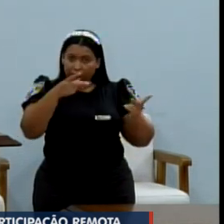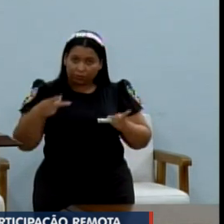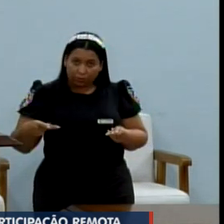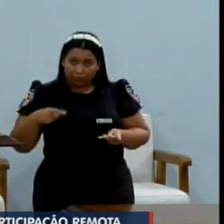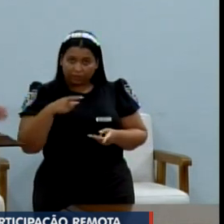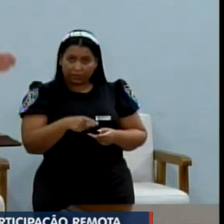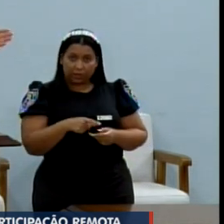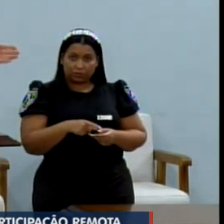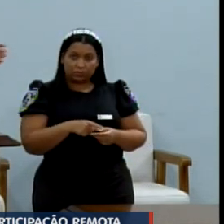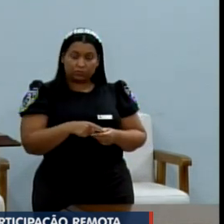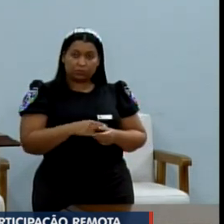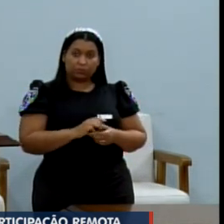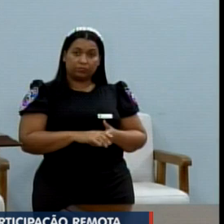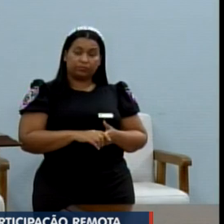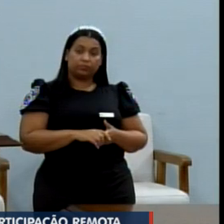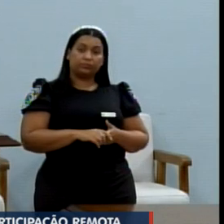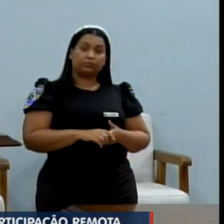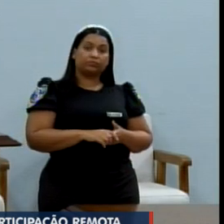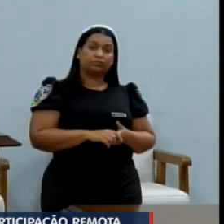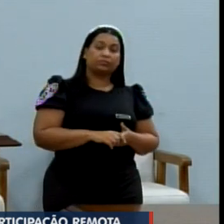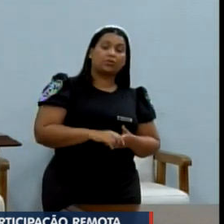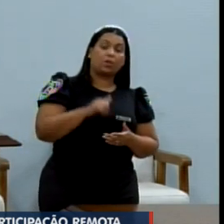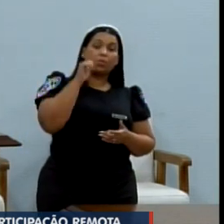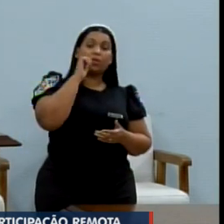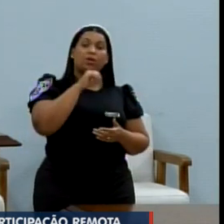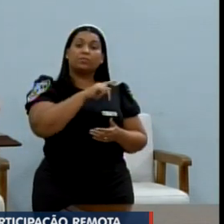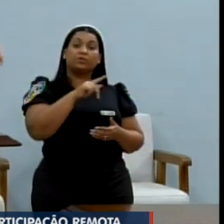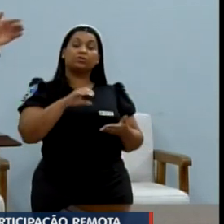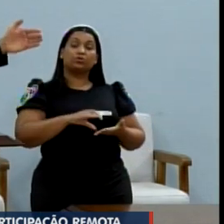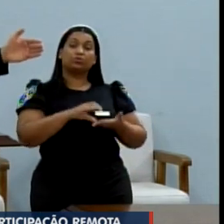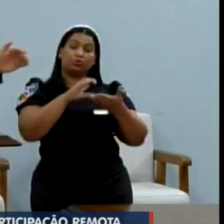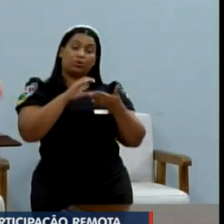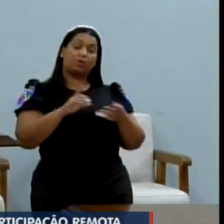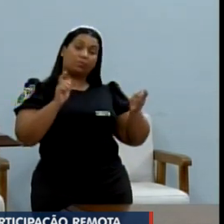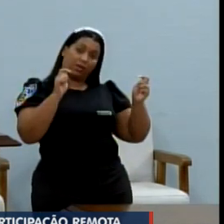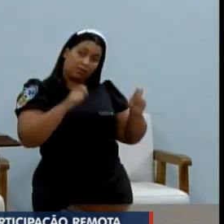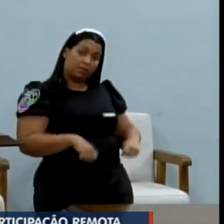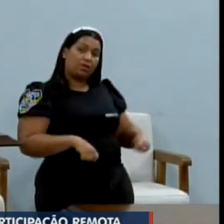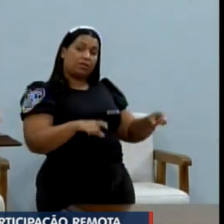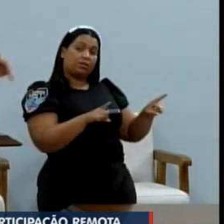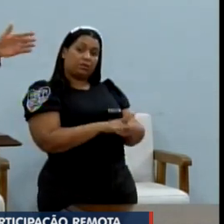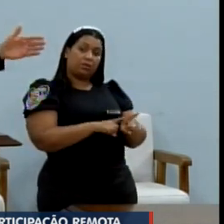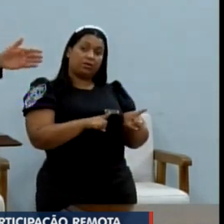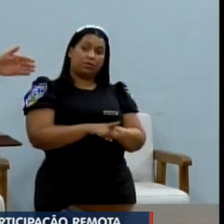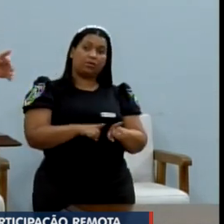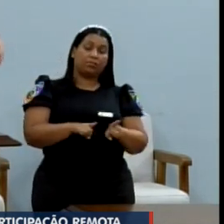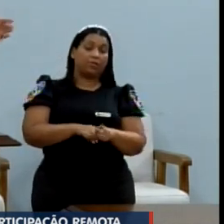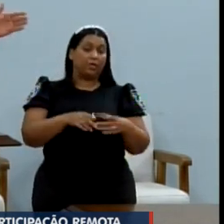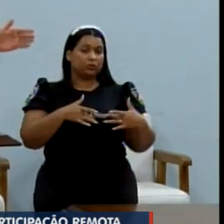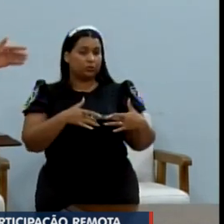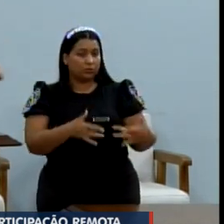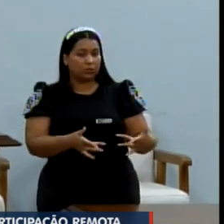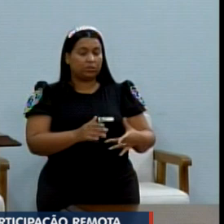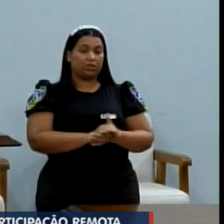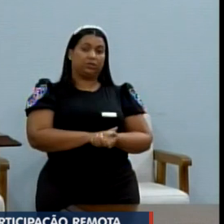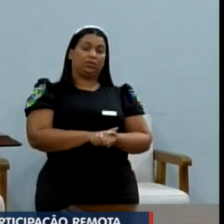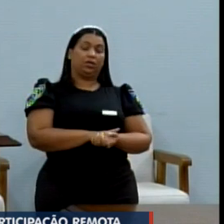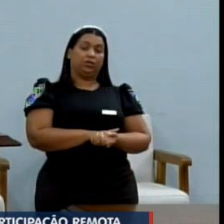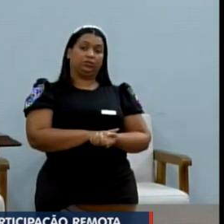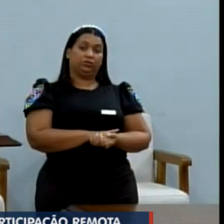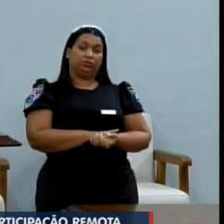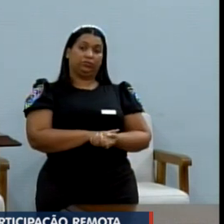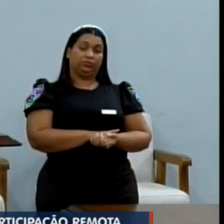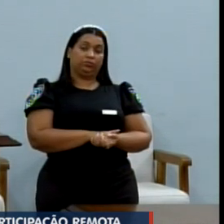convidados presidenta do conselho para que pudesse também prestar solidariedade prestigiar o